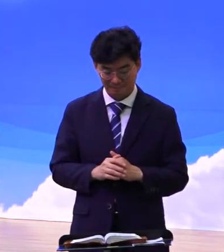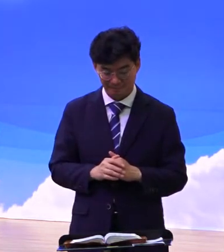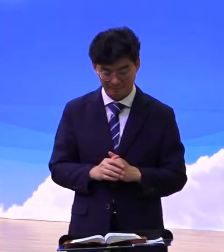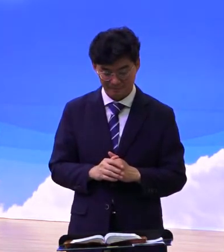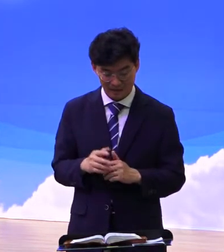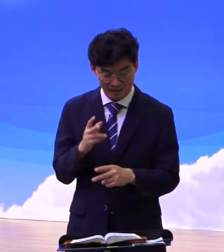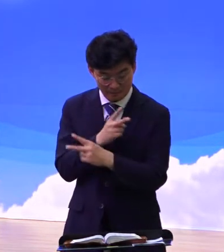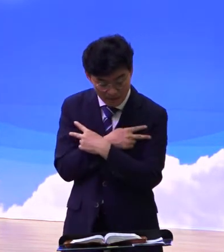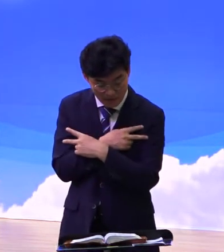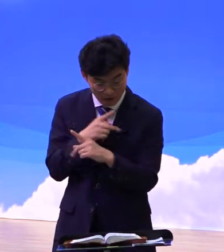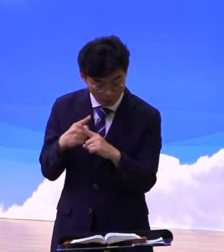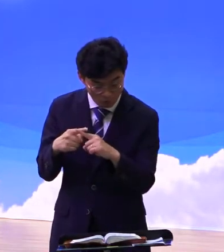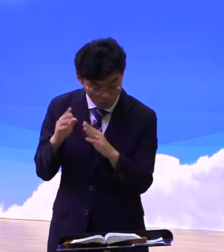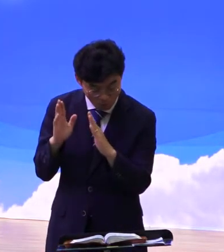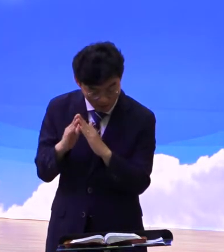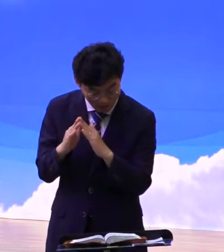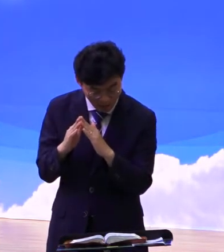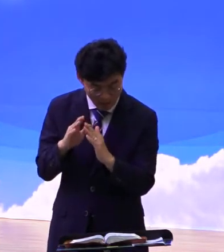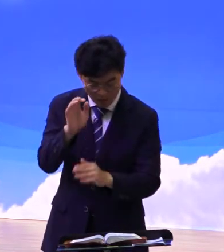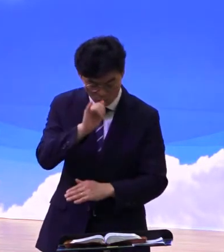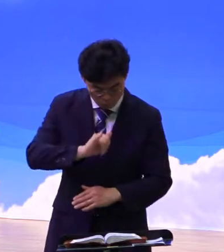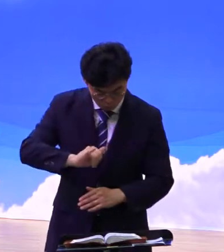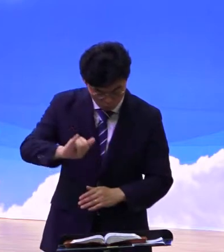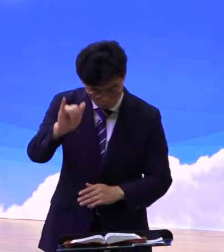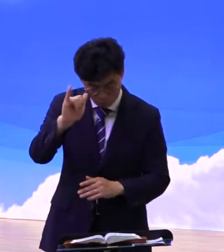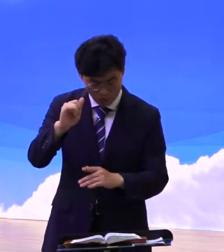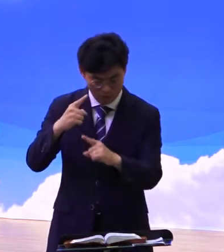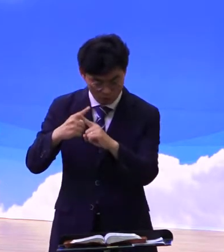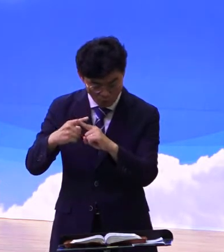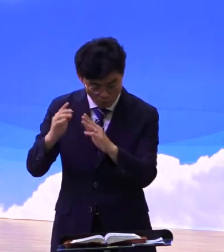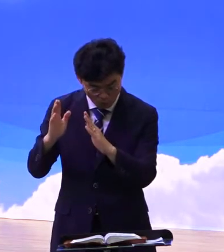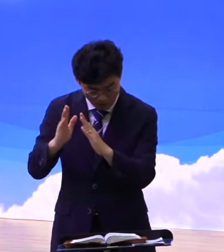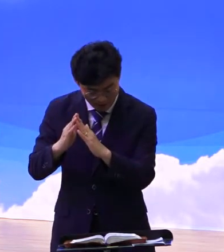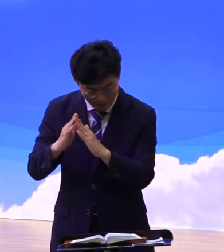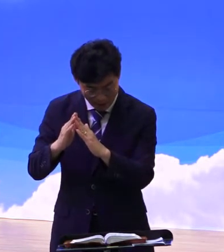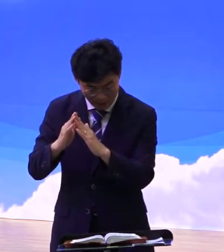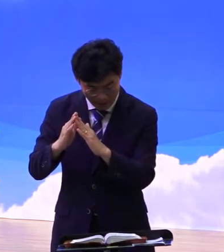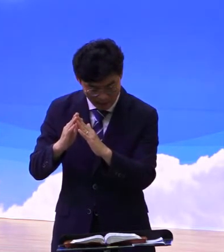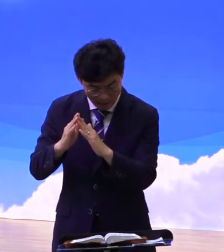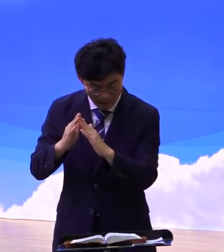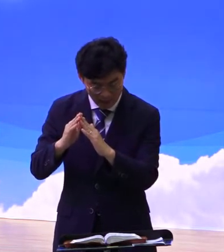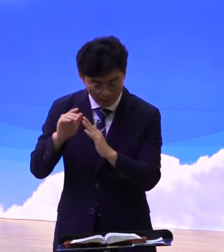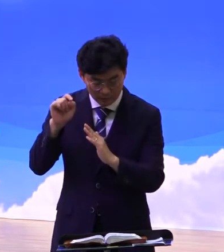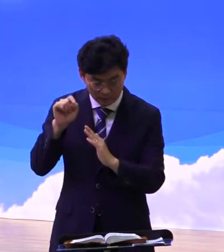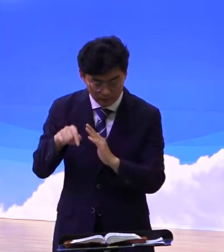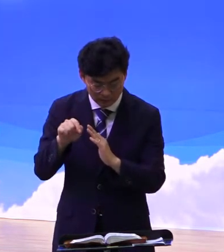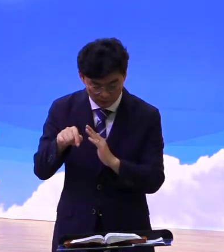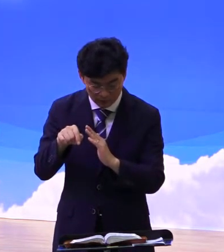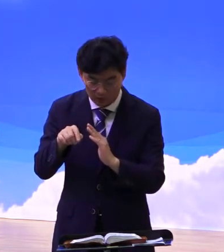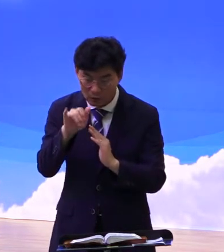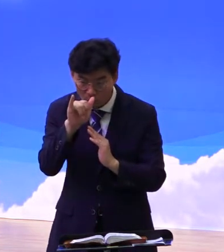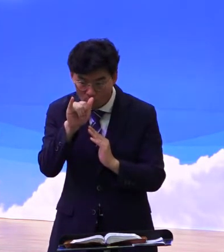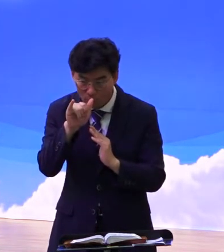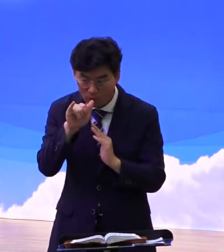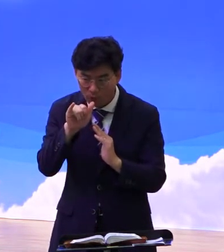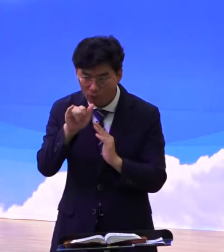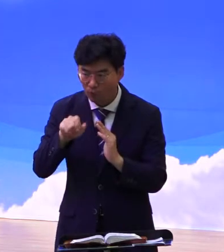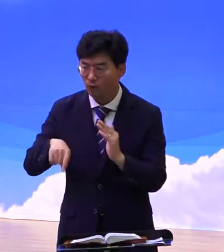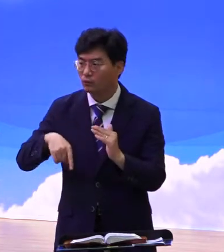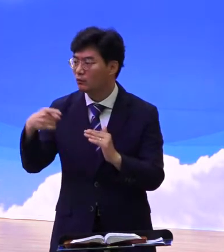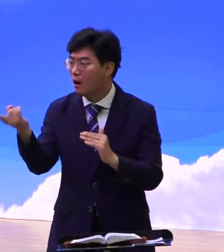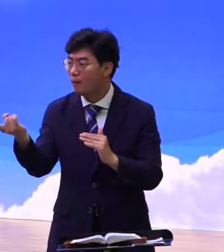베레아 교회, 이렇게 훌륭하게 세워진 이 교회에 대한 기록이 오늘 본문 이후에는